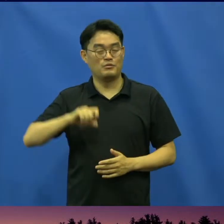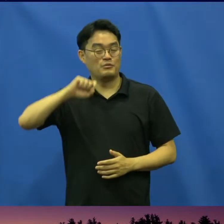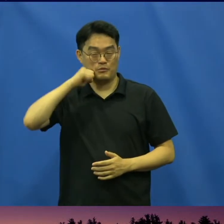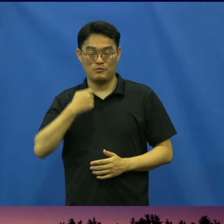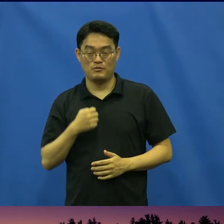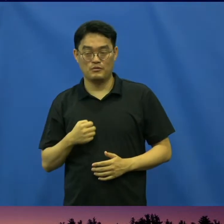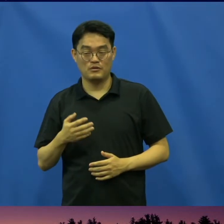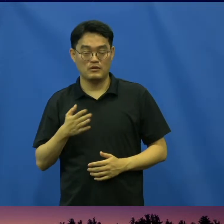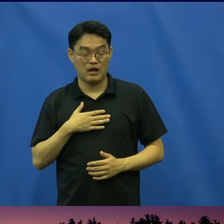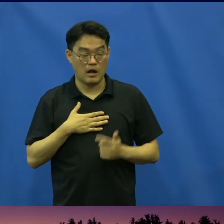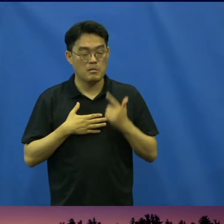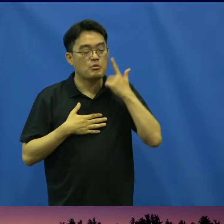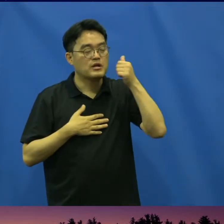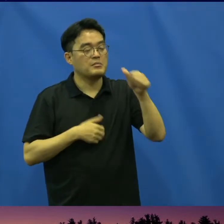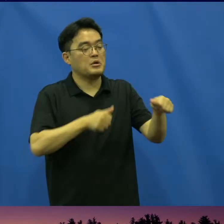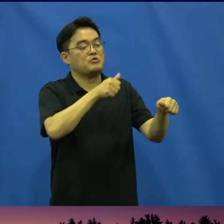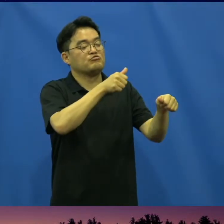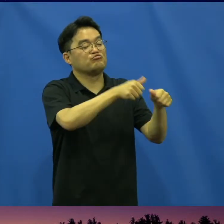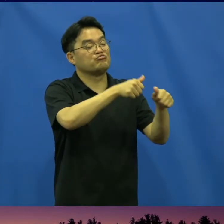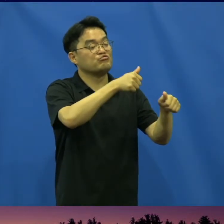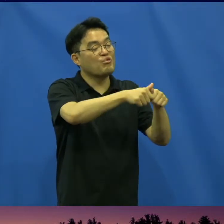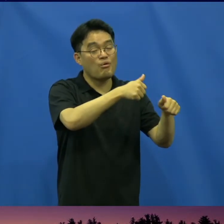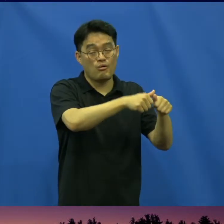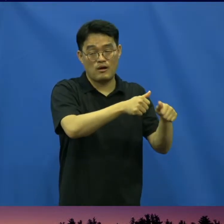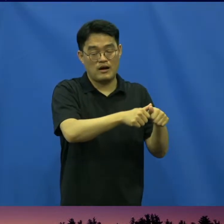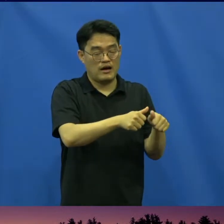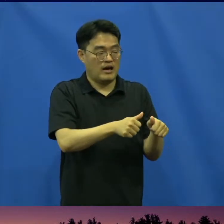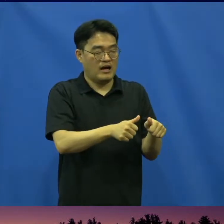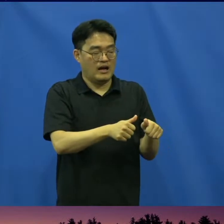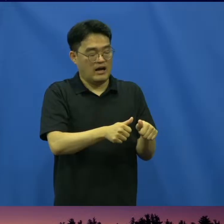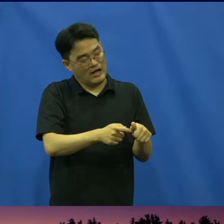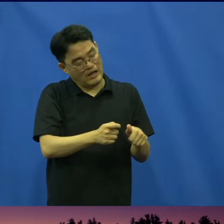일이죠. 사실은 조금 도우려고 하는 것뿐이지.